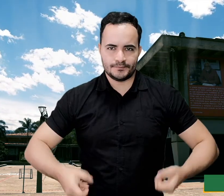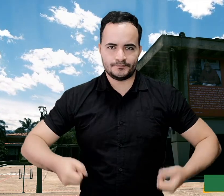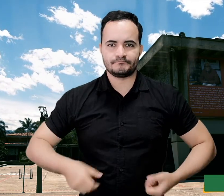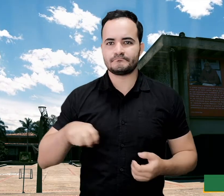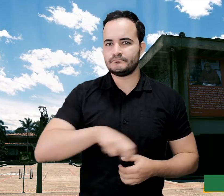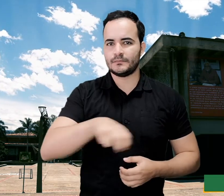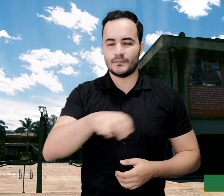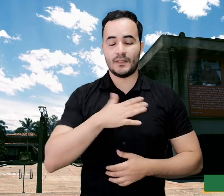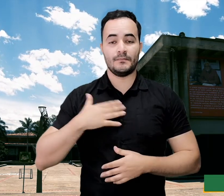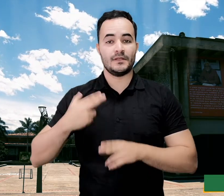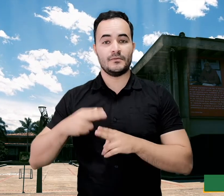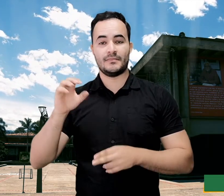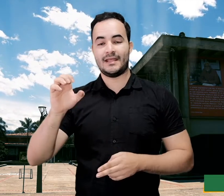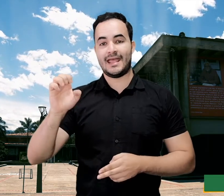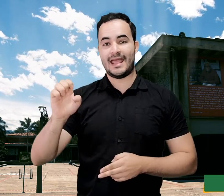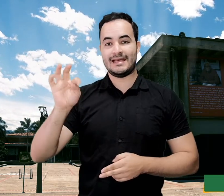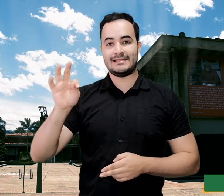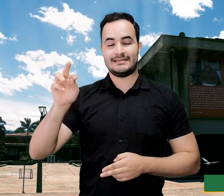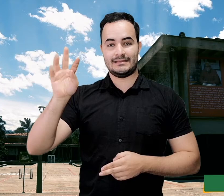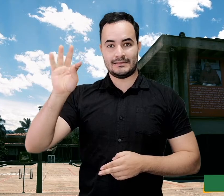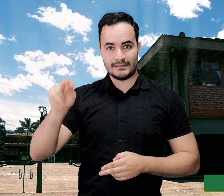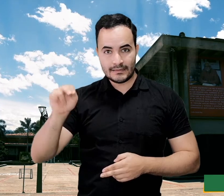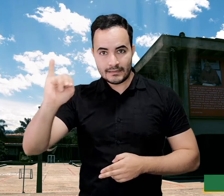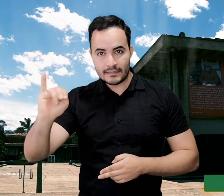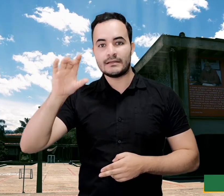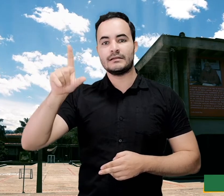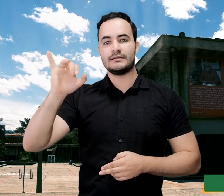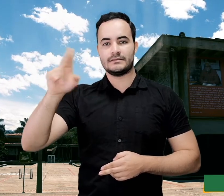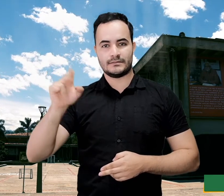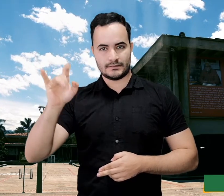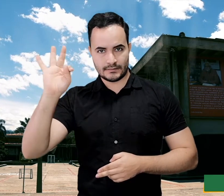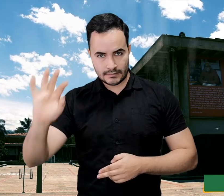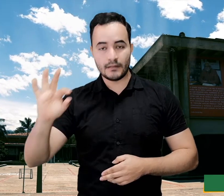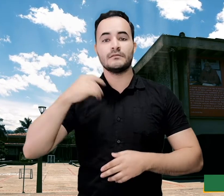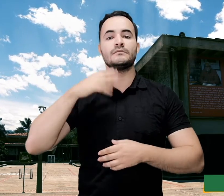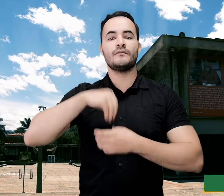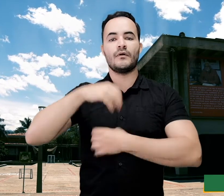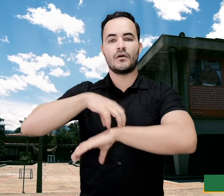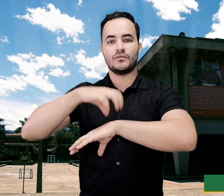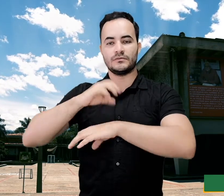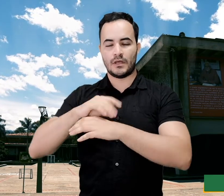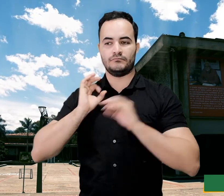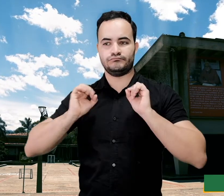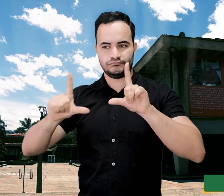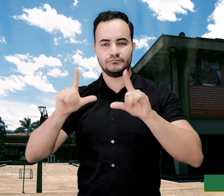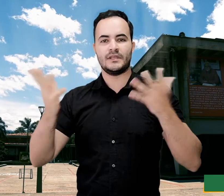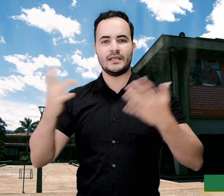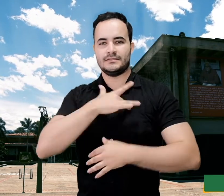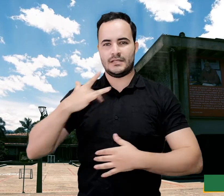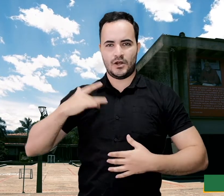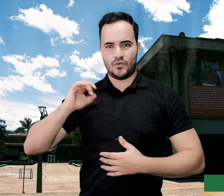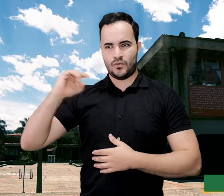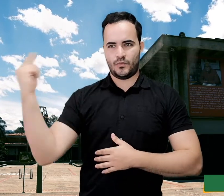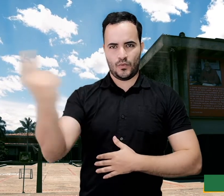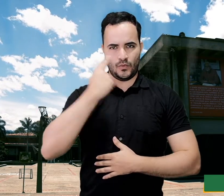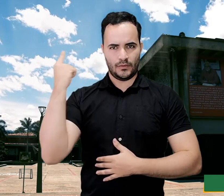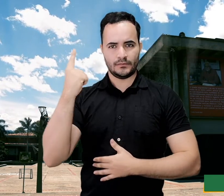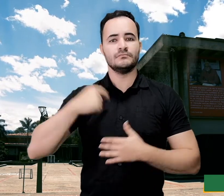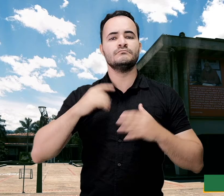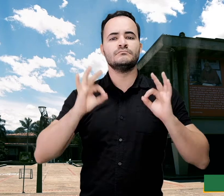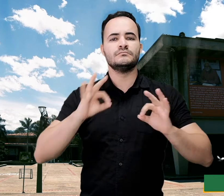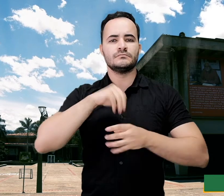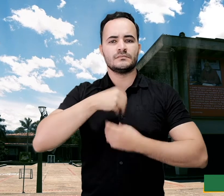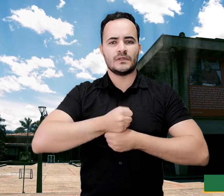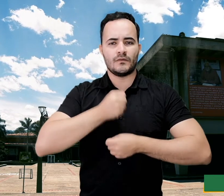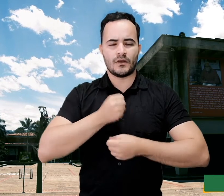Etne Lisset, soy egresada de la UDEA, Facultad Nacional de Salud Pública, soy tecnóloga en Administración de Servicios de